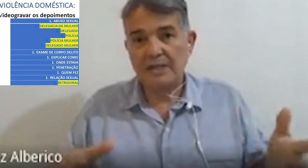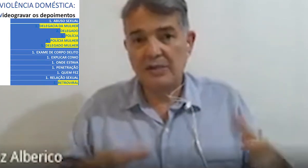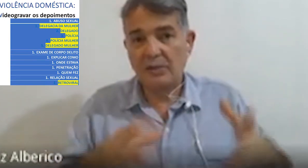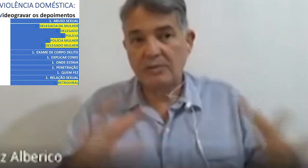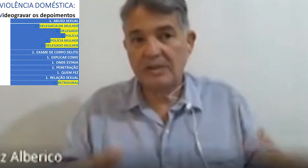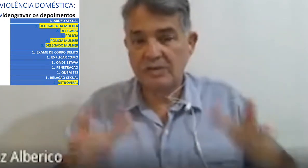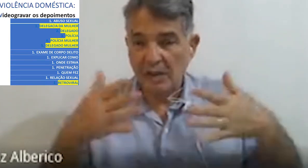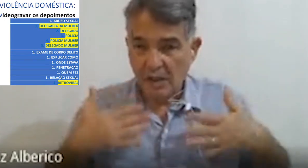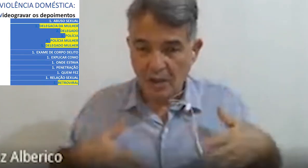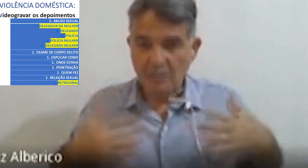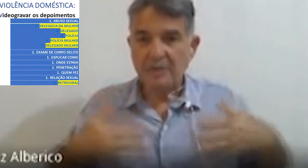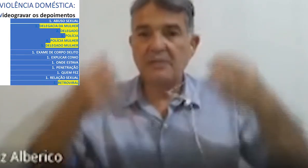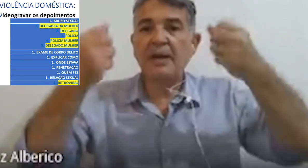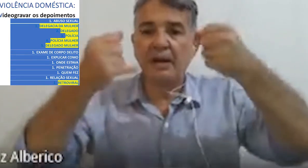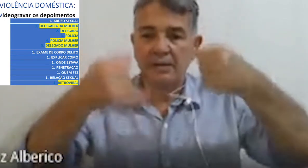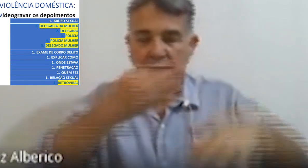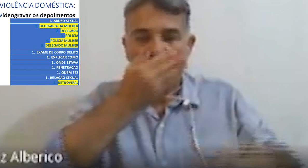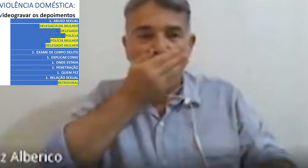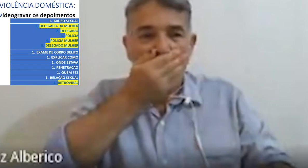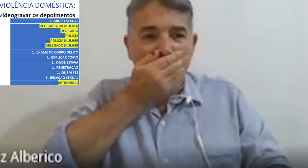dizer o que aconteceu, calma, explica.